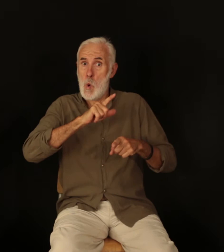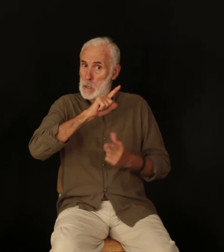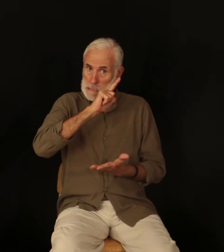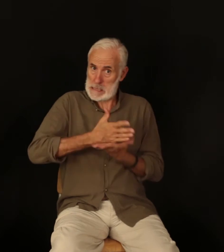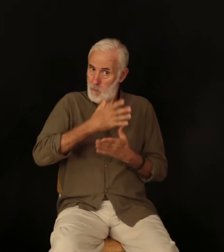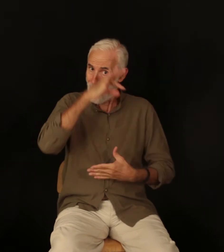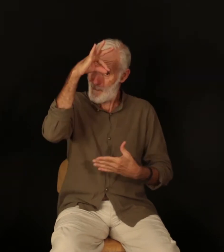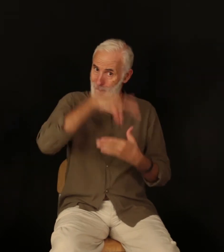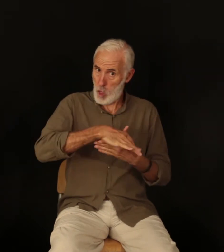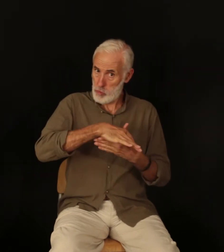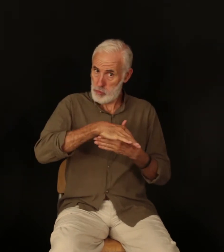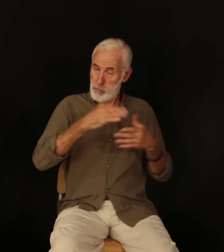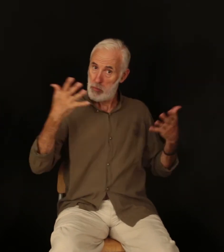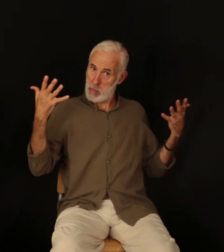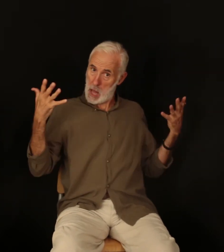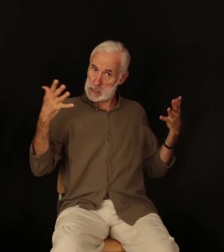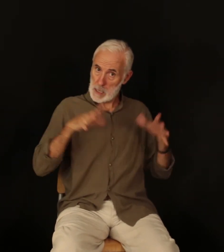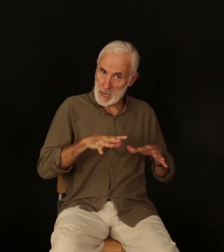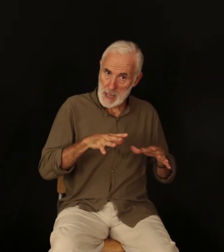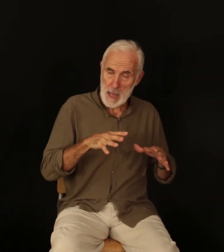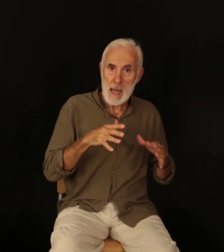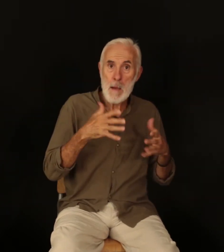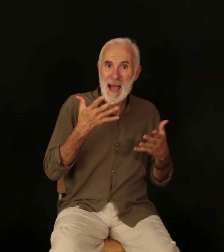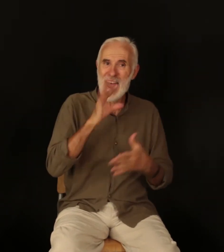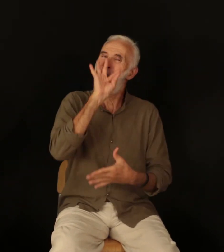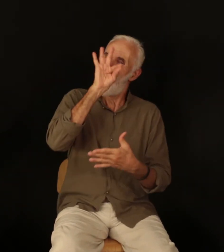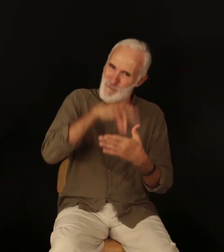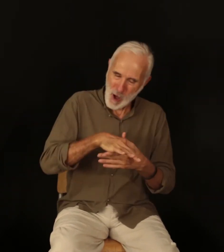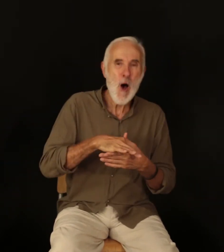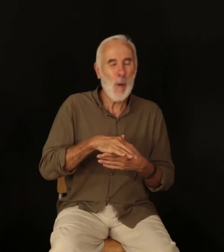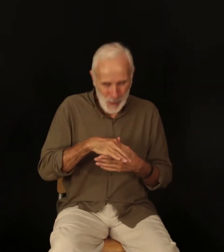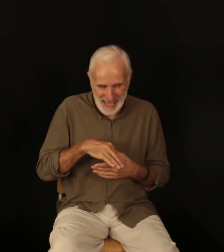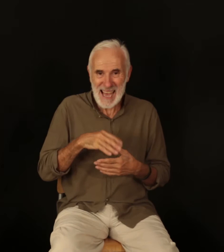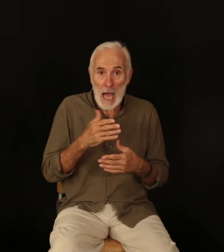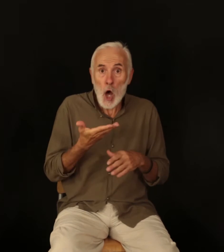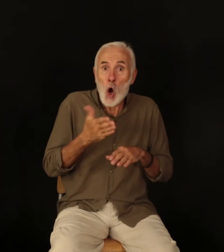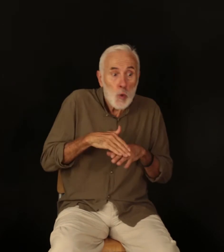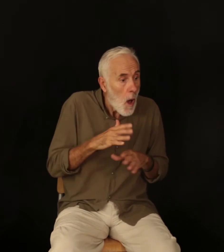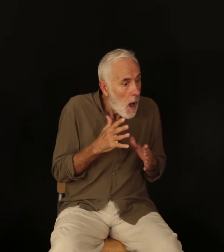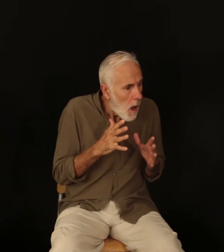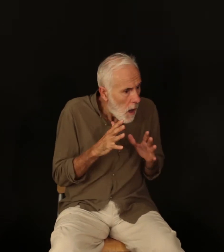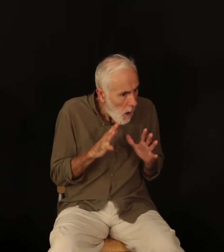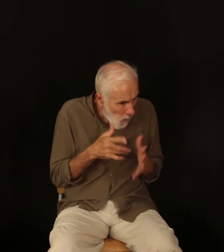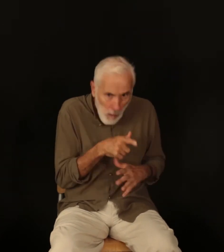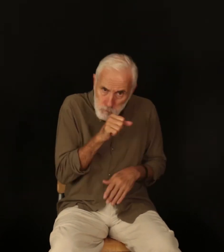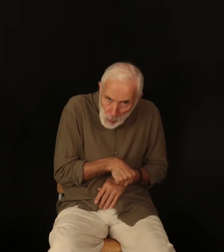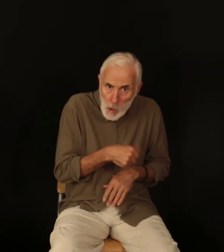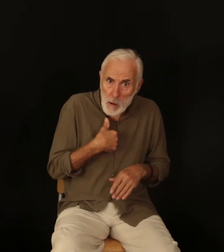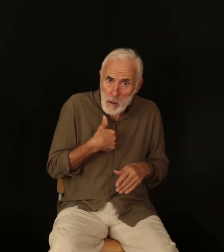assemblée, mais nous ne nous sommes jamais donné les moyens, nous n'avons jamais eu les moyens de la mettre en œuvre. Notamment parce